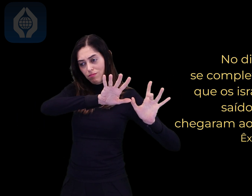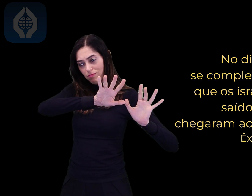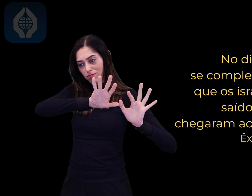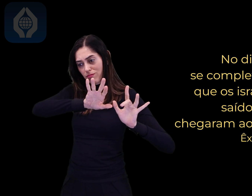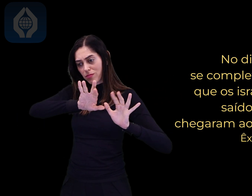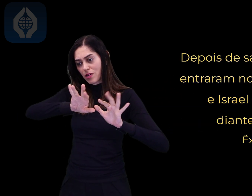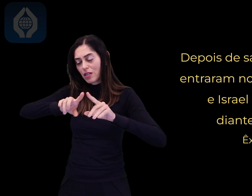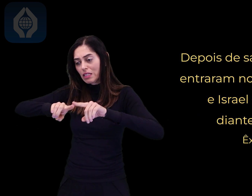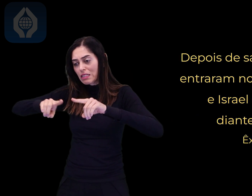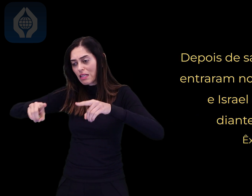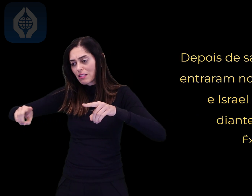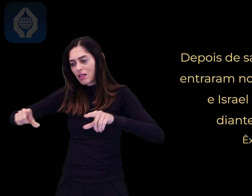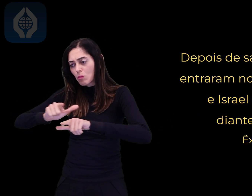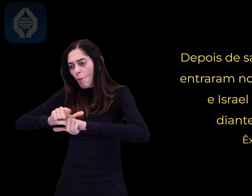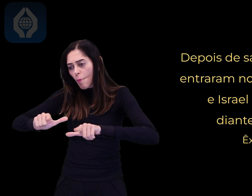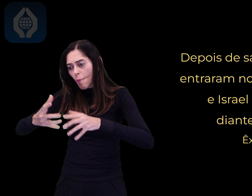Sinai. Depois de saírem de